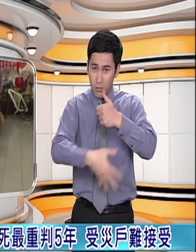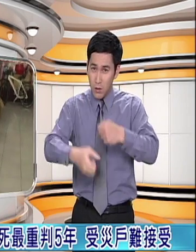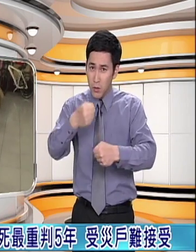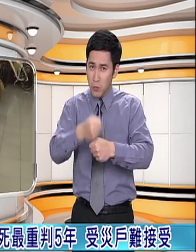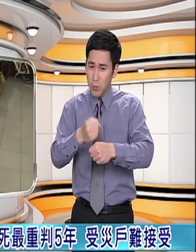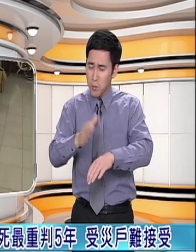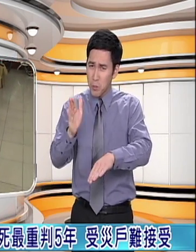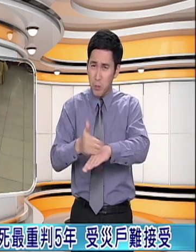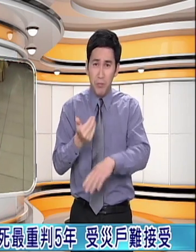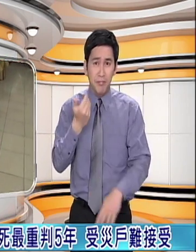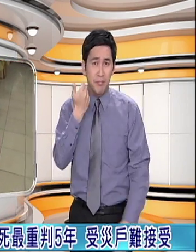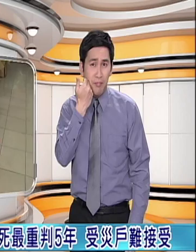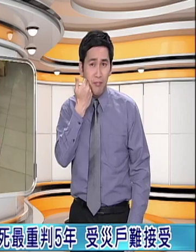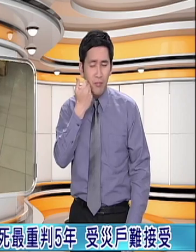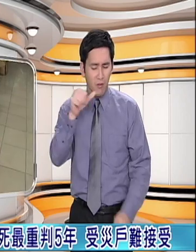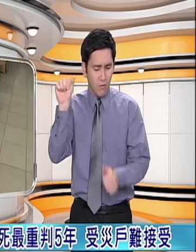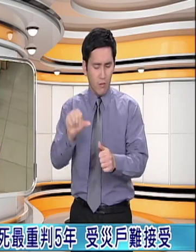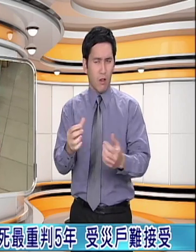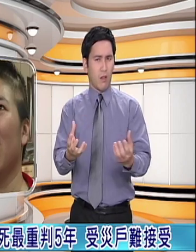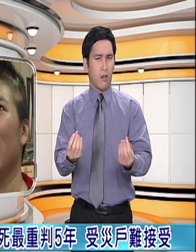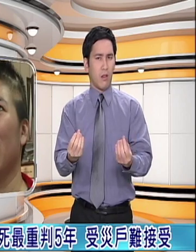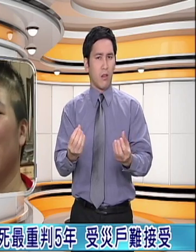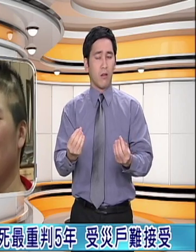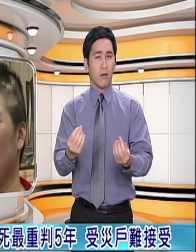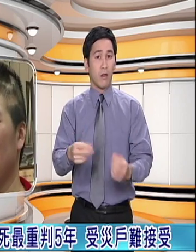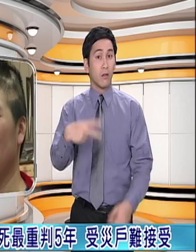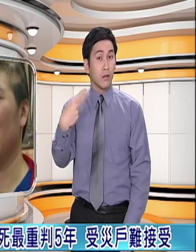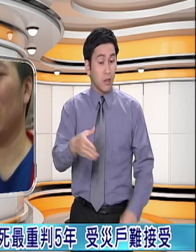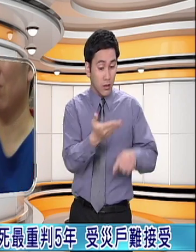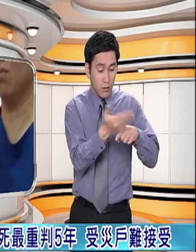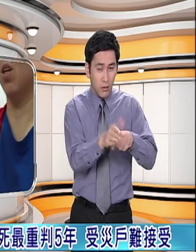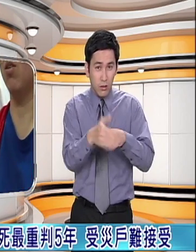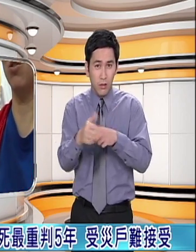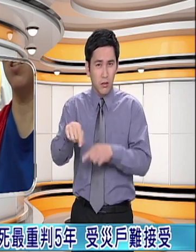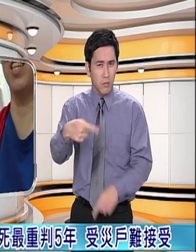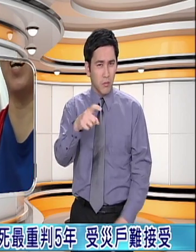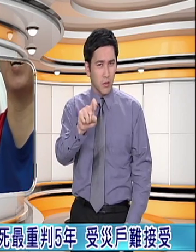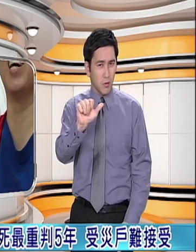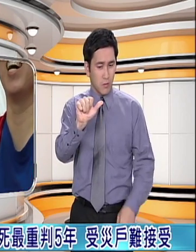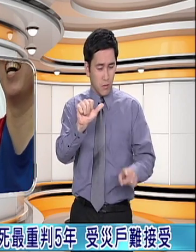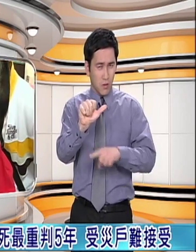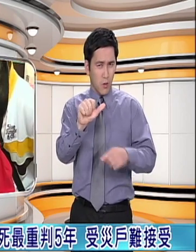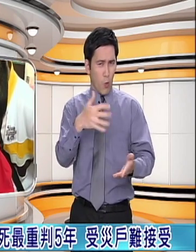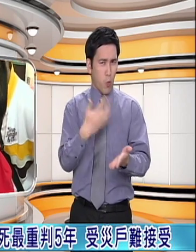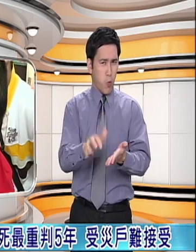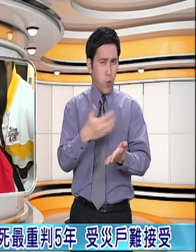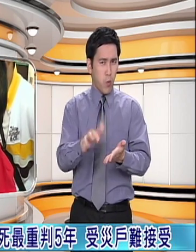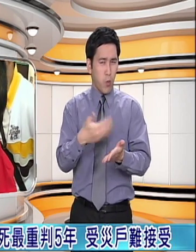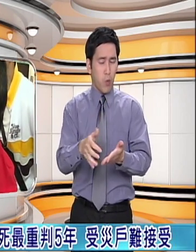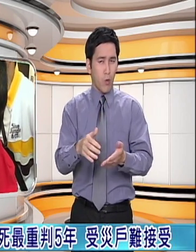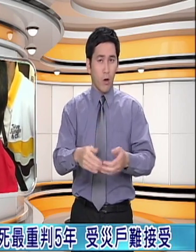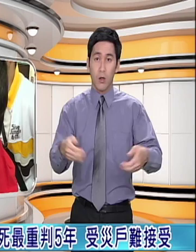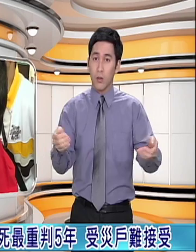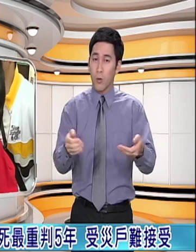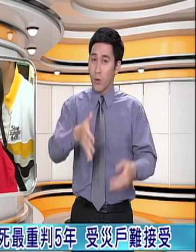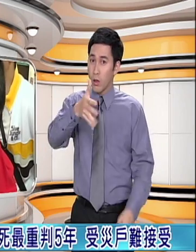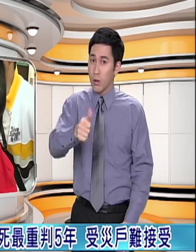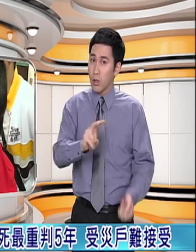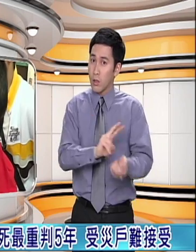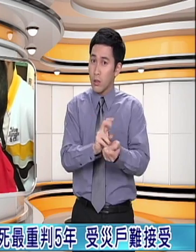员负责，而且大楼的倒塌造成了115个人死亡，却只换来林明辉的业